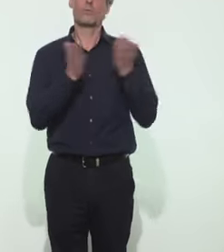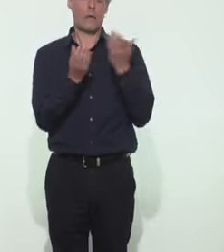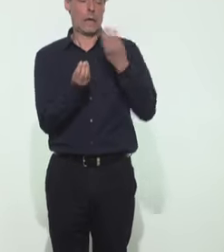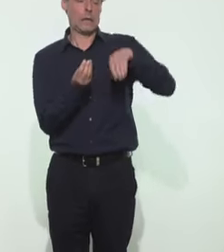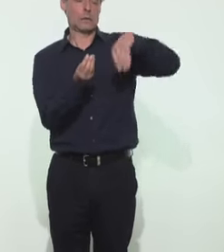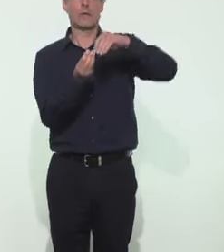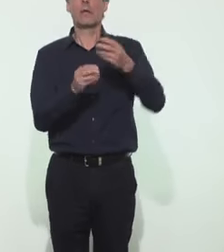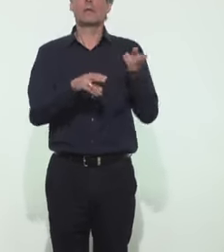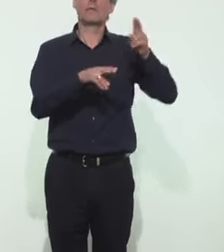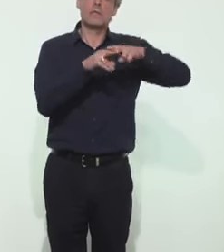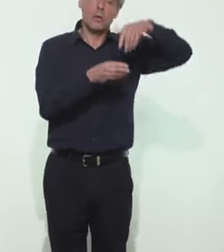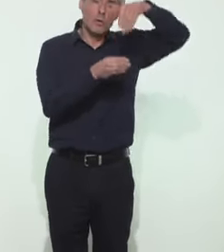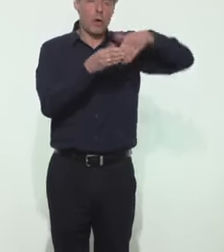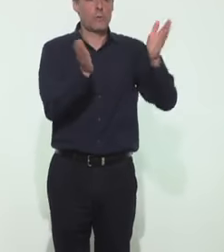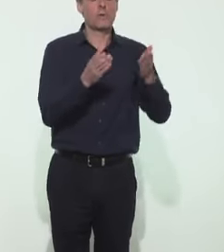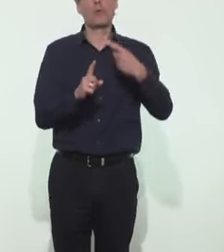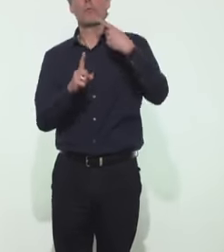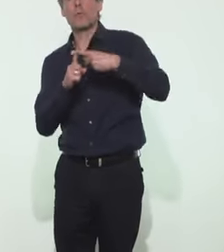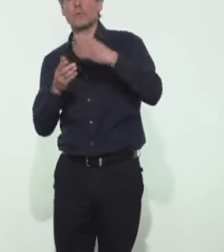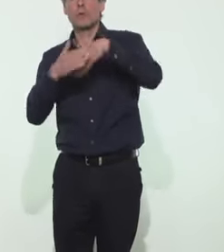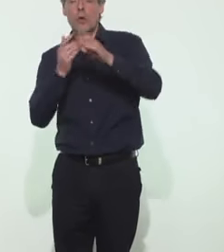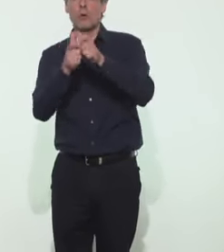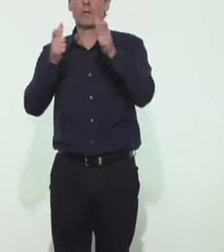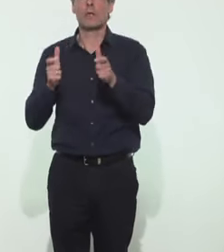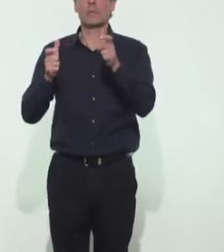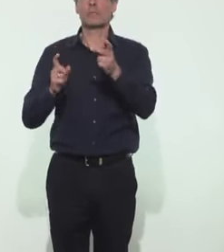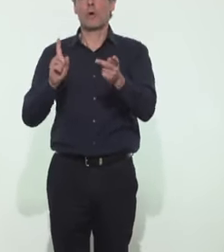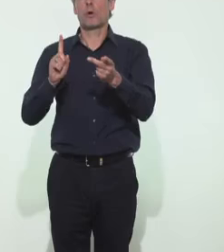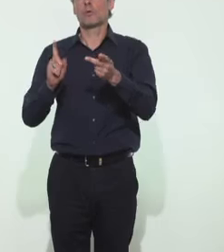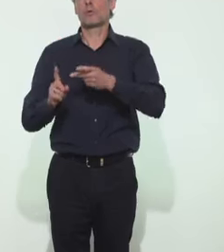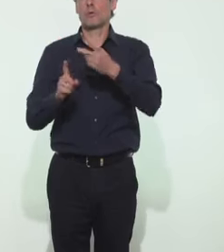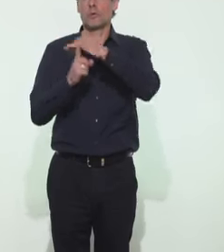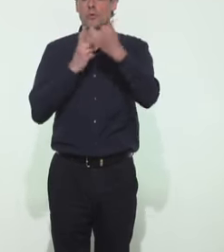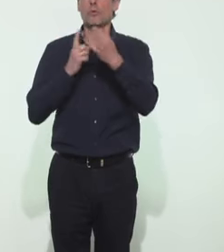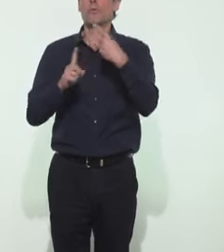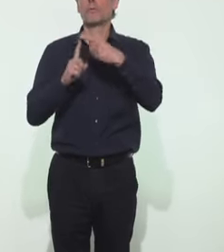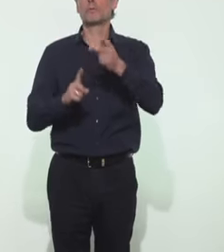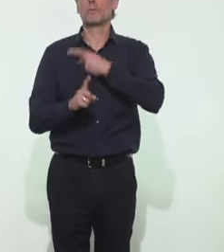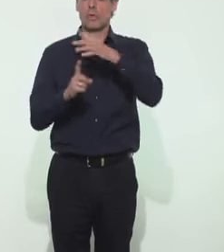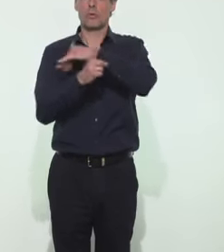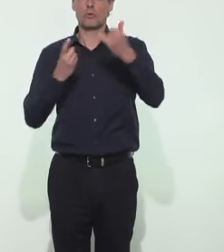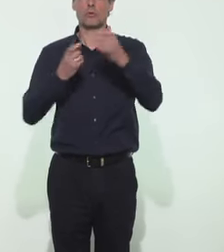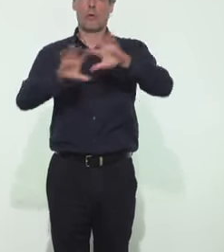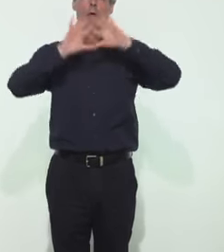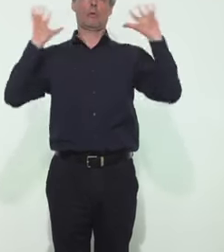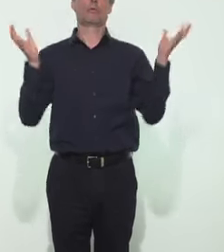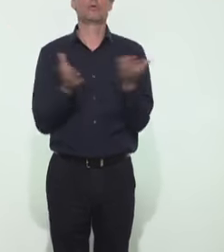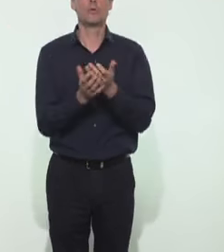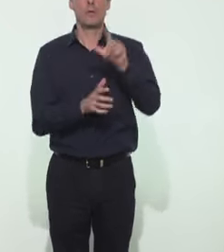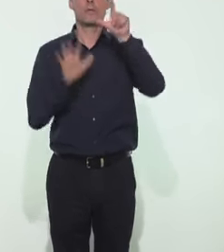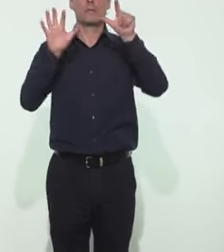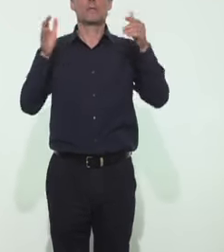les décès survenus à l'hôpital et ceux qui sont survenus en établissements sociaux et médico sociaux nous déplorons